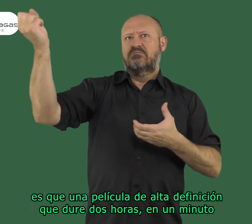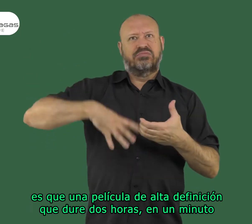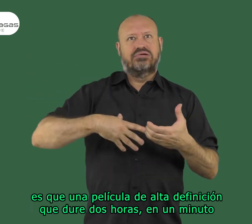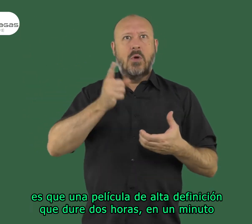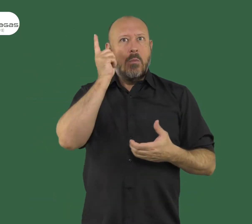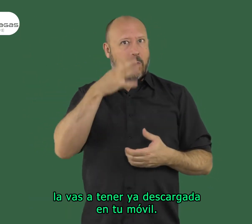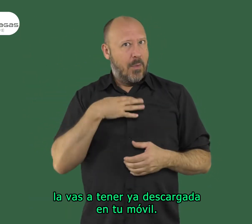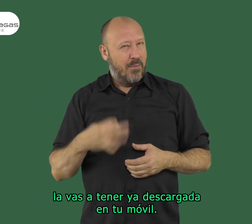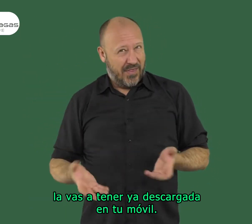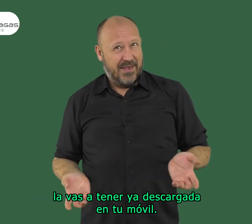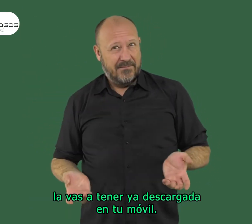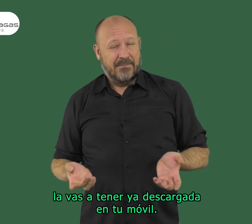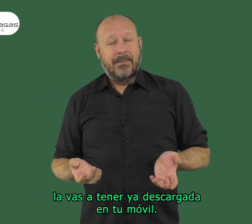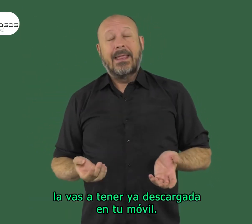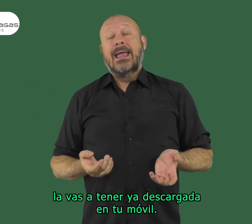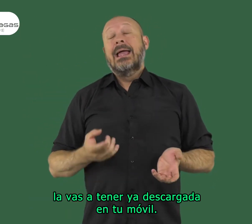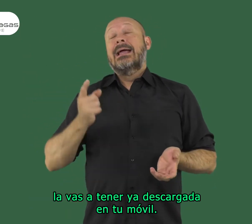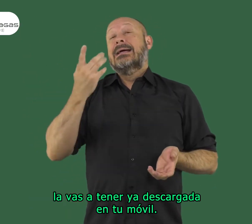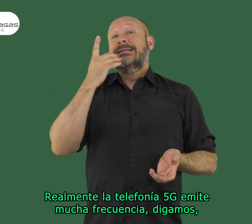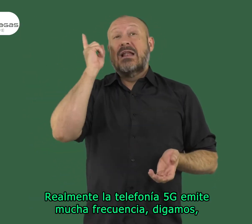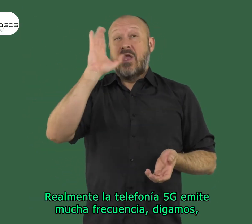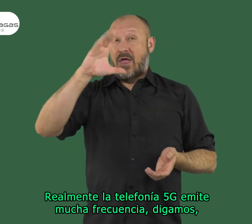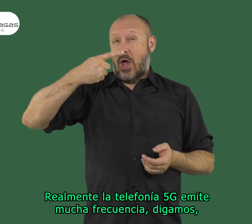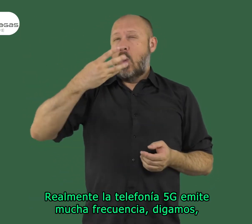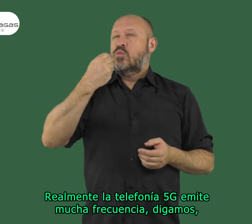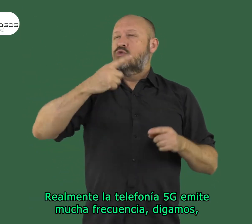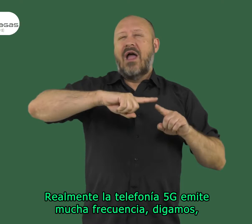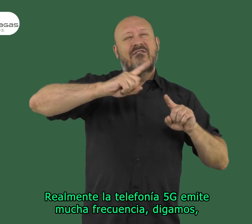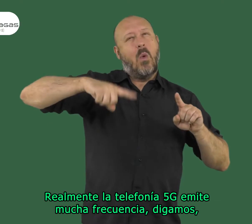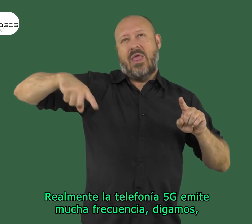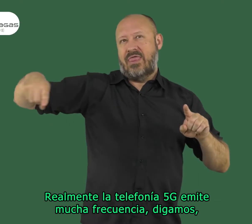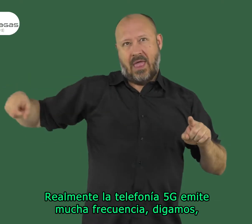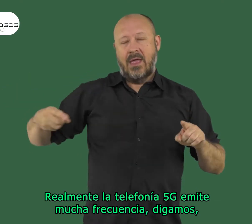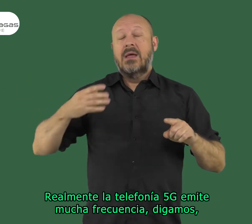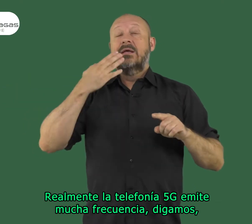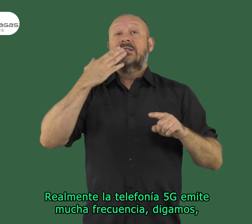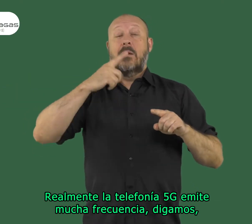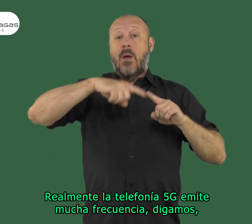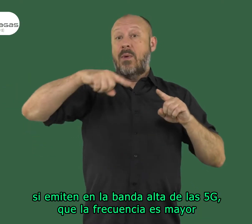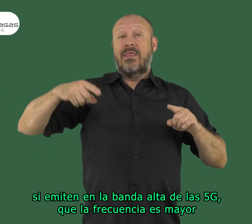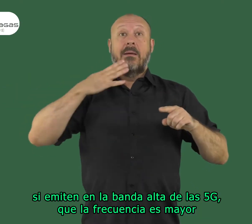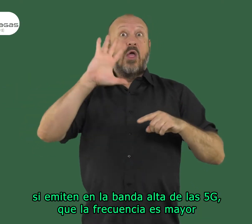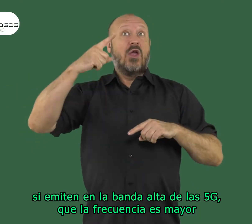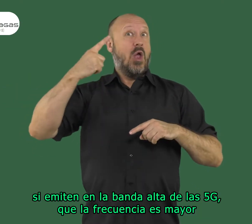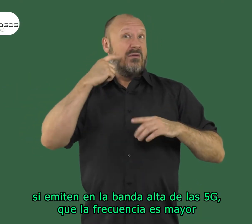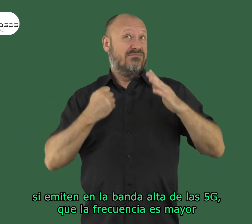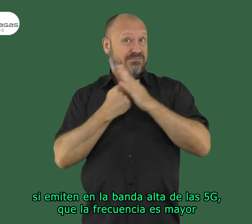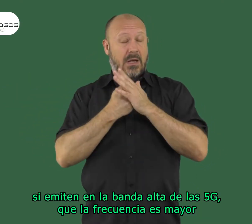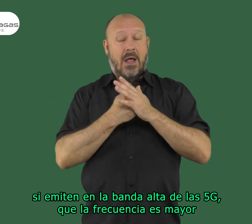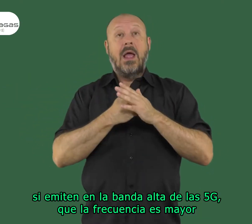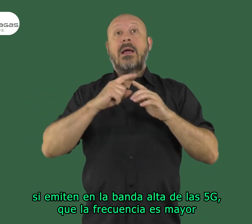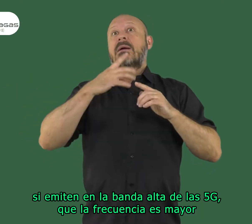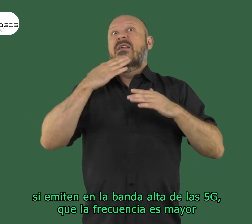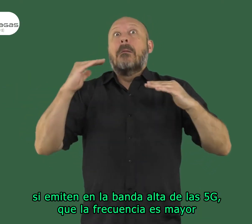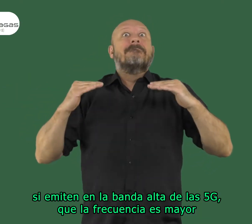un minuto la vas a tener ya descargada en tu móvil. Realmente la telefonía 5G emite muchas frecuencias. Digamos, si emite la banda alta de la